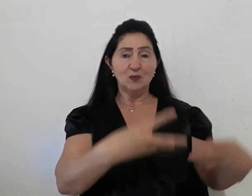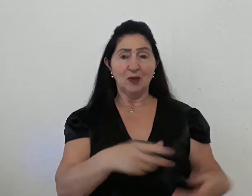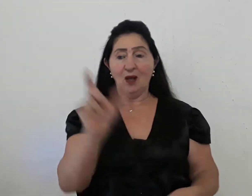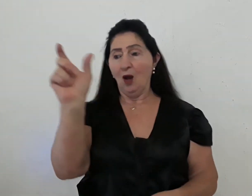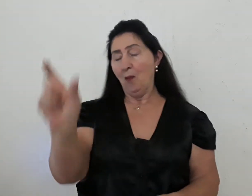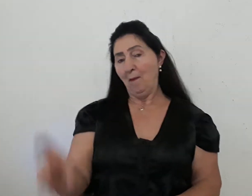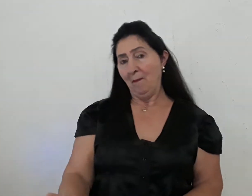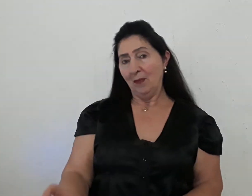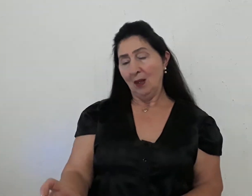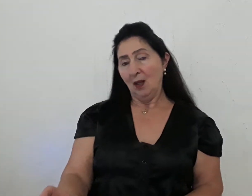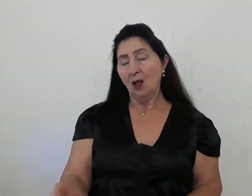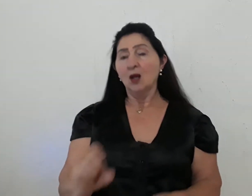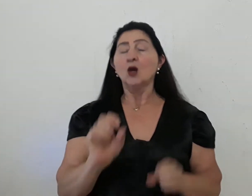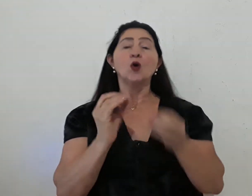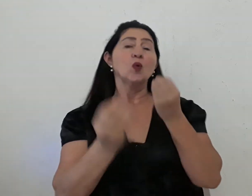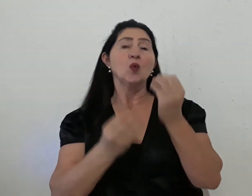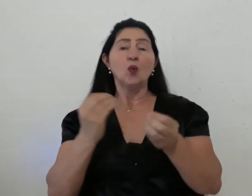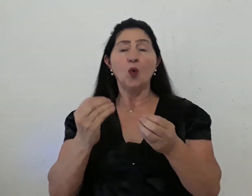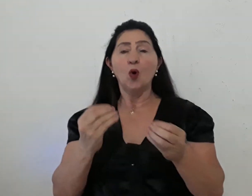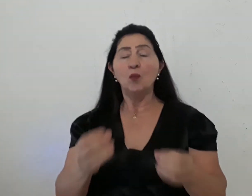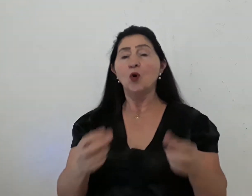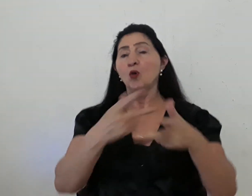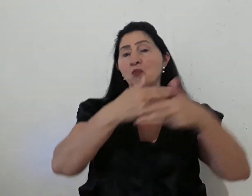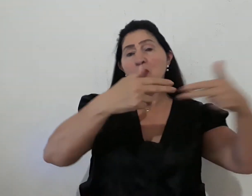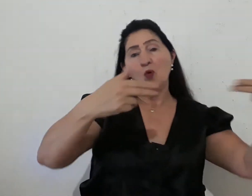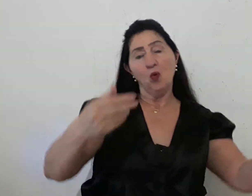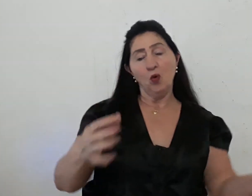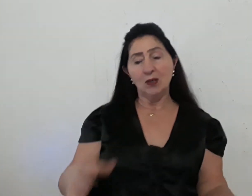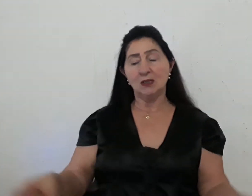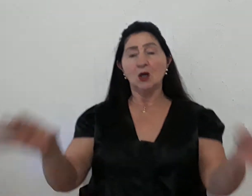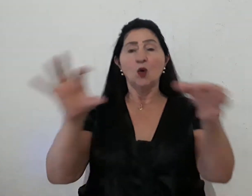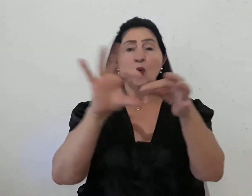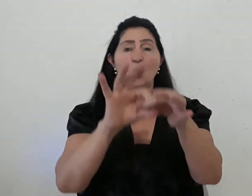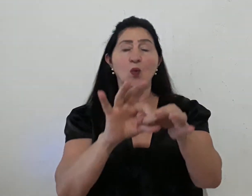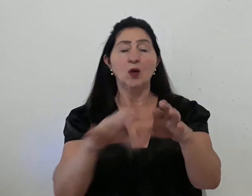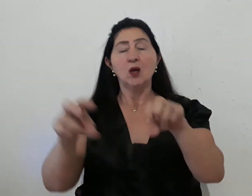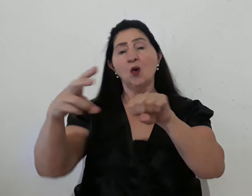o objeto que está ligado à ação do verbo. Portanto, os